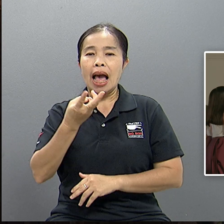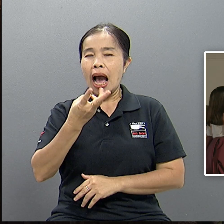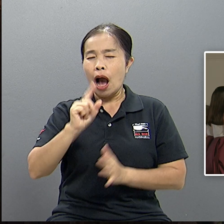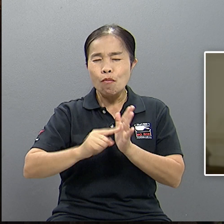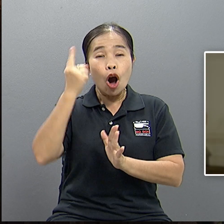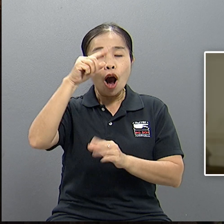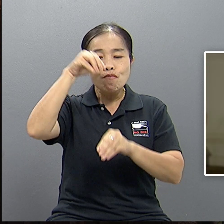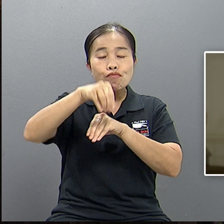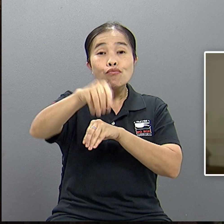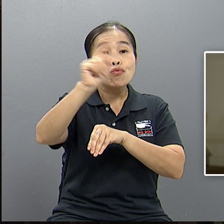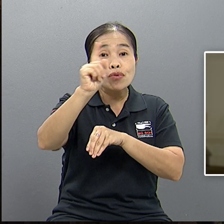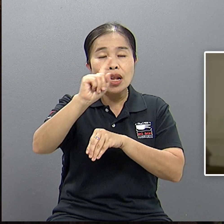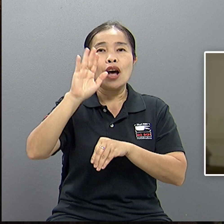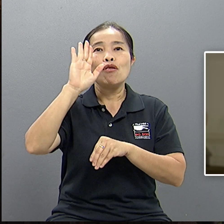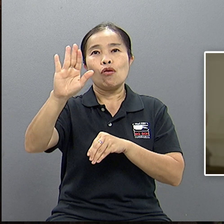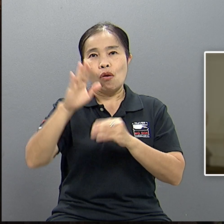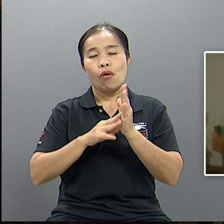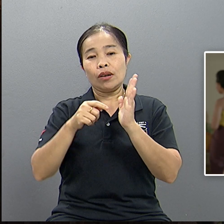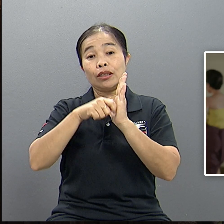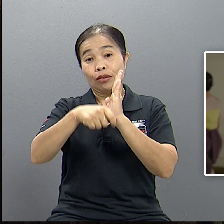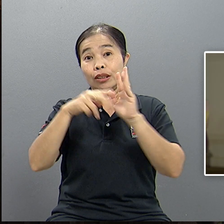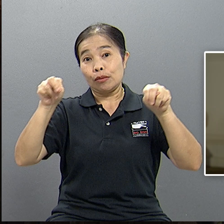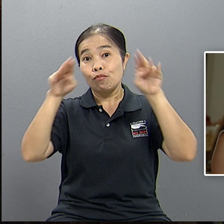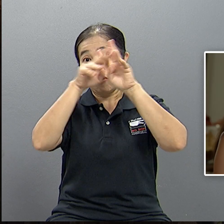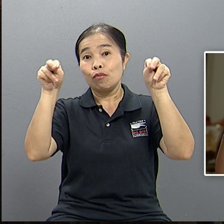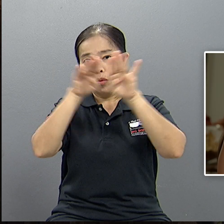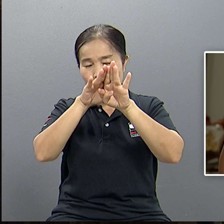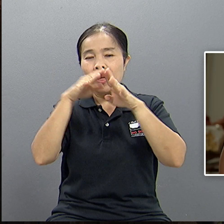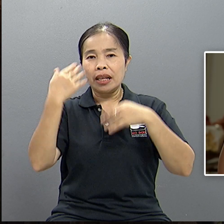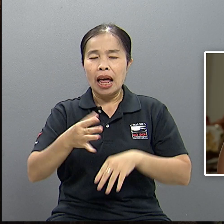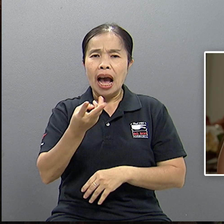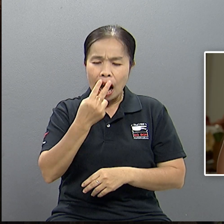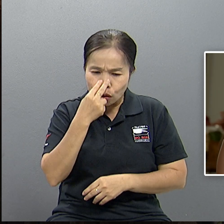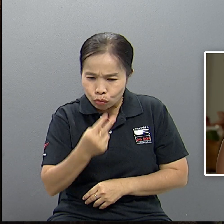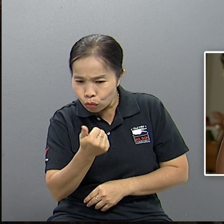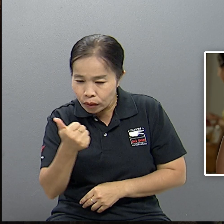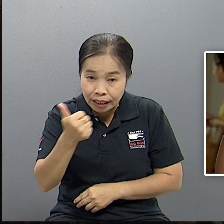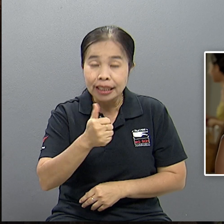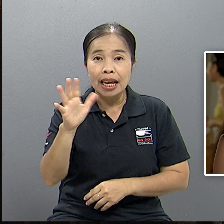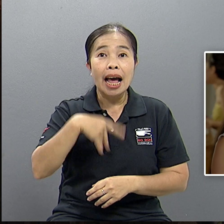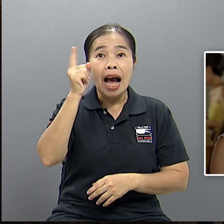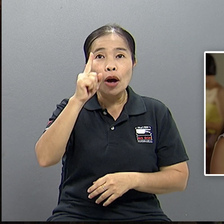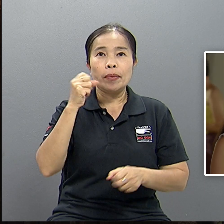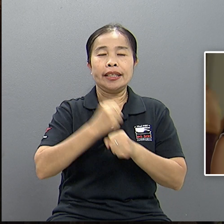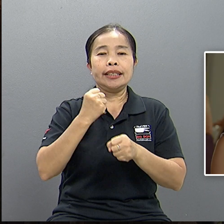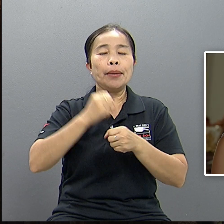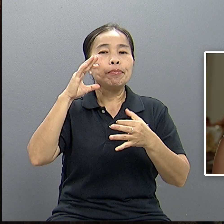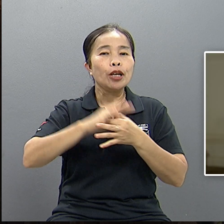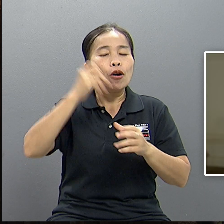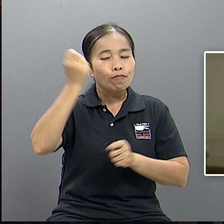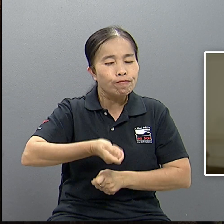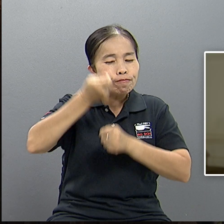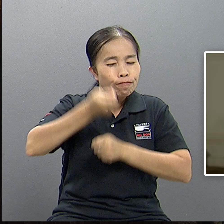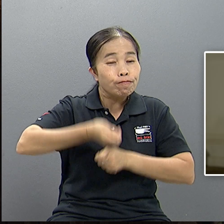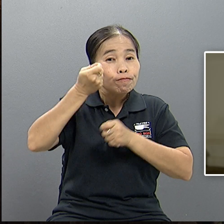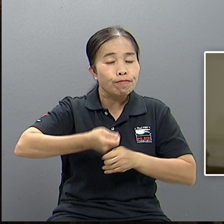ศรีคัดเฉพาะข้าวที่แก่จัดแต่ยังไม่เหลืองมากเอามาตำในครกกระเดื่องตำข้าวพอตำแล้ว